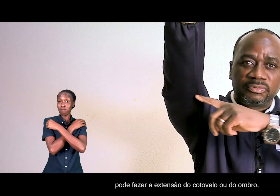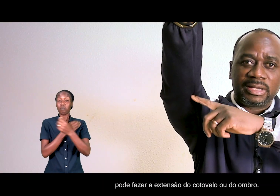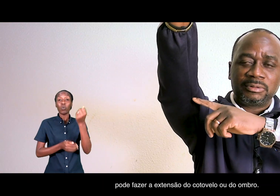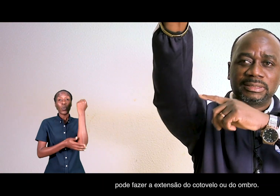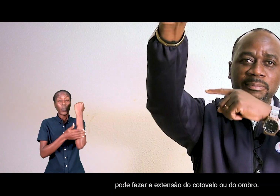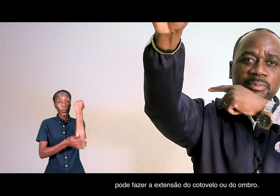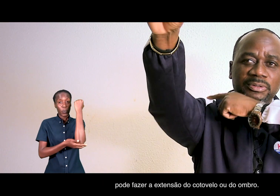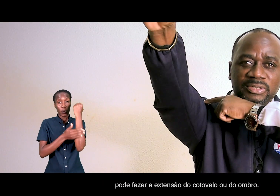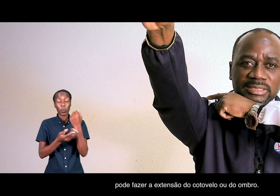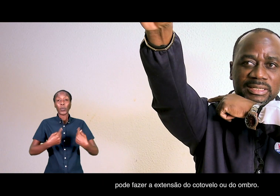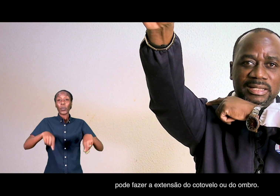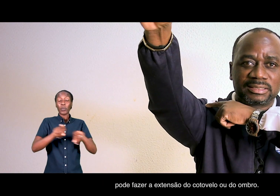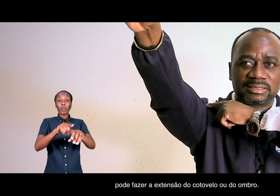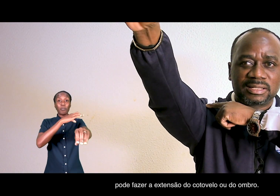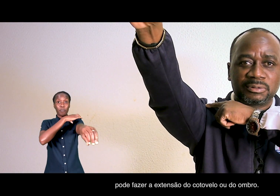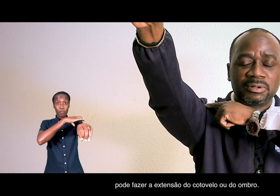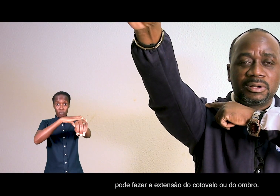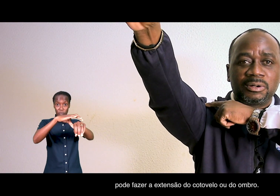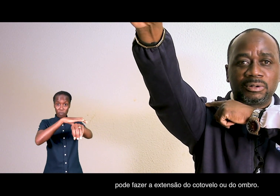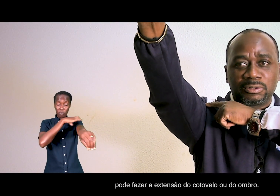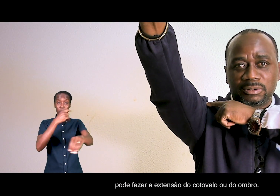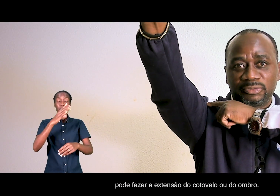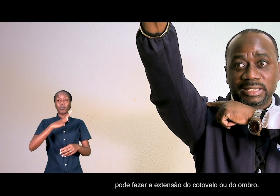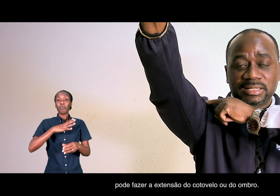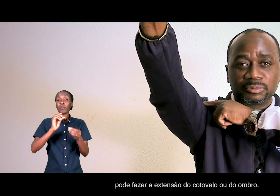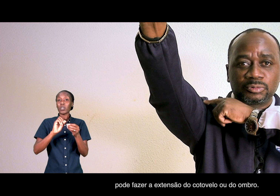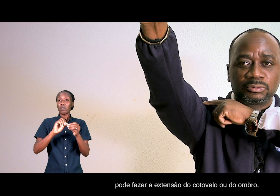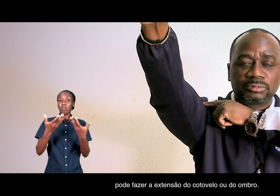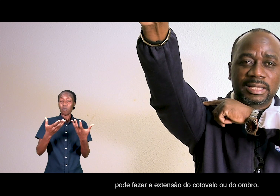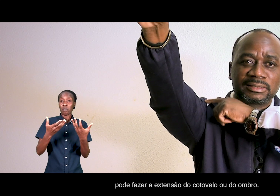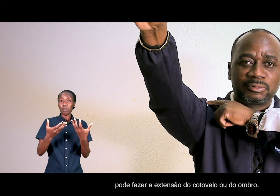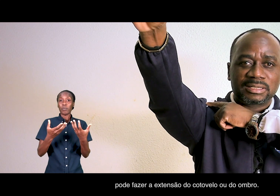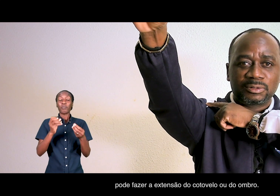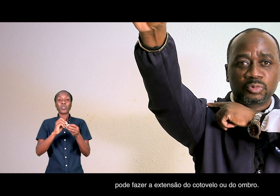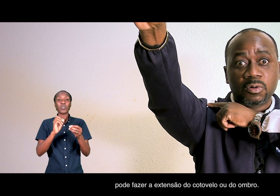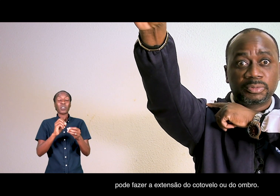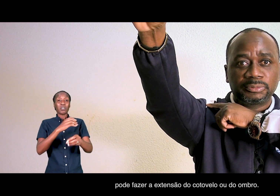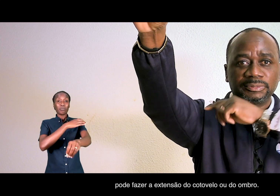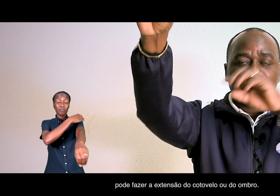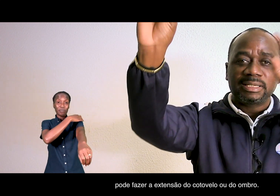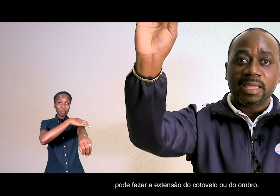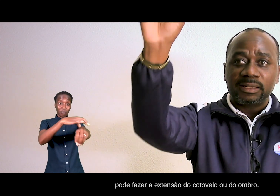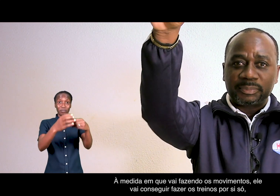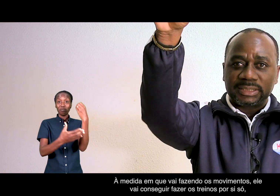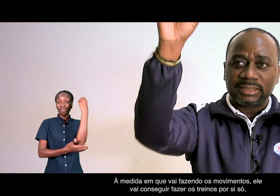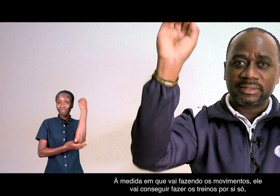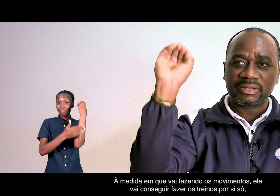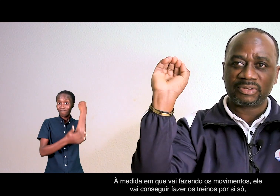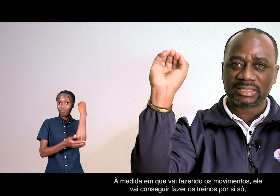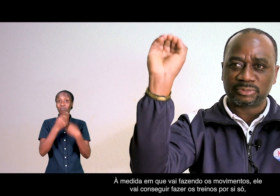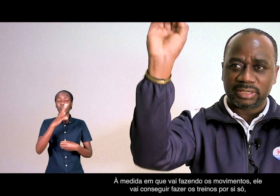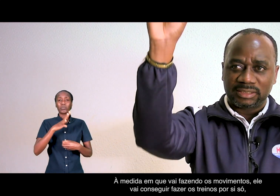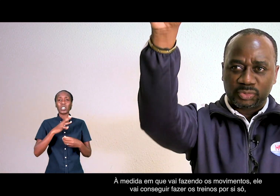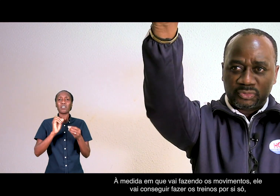do cotovelo, também pode fazer a extensão ou flexão da articulação do ombro. E aí, na medida que